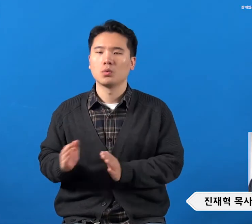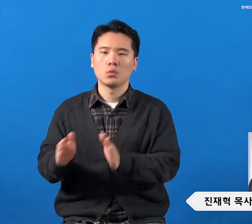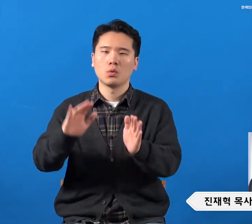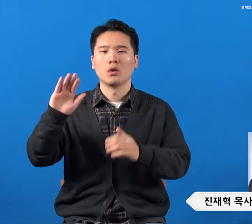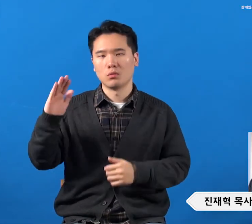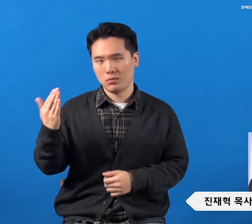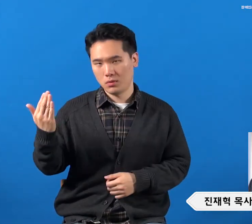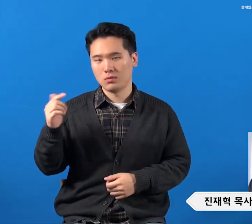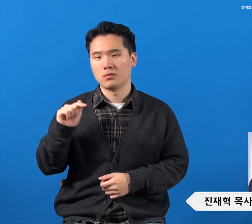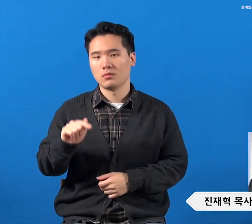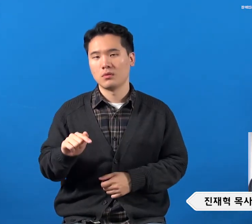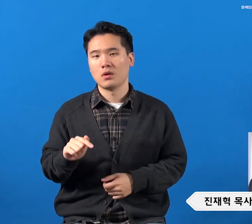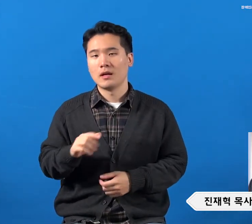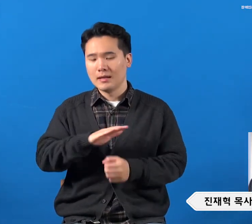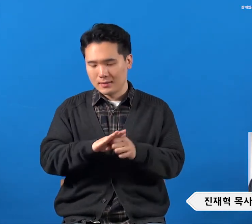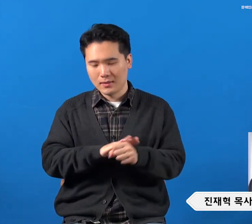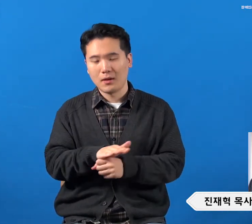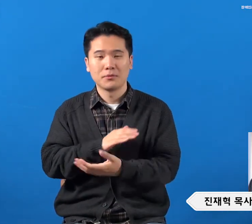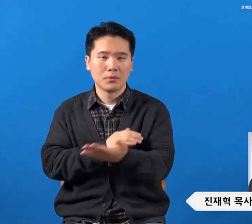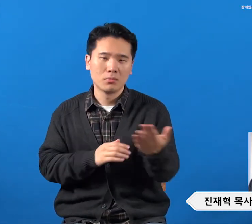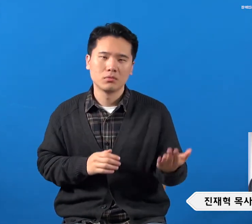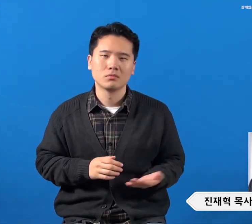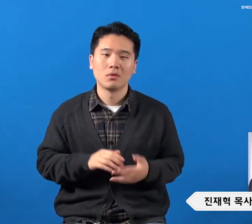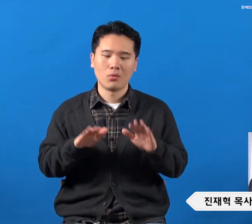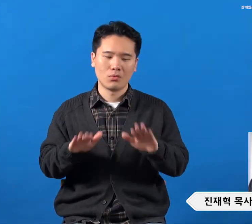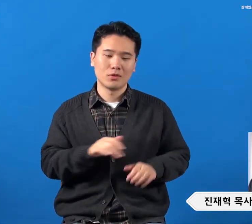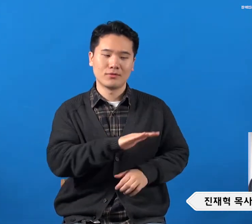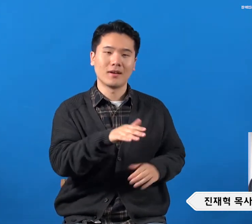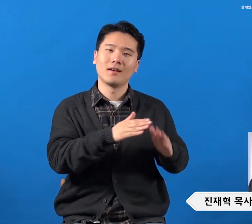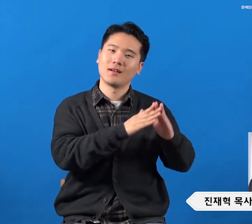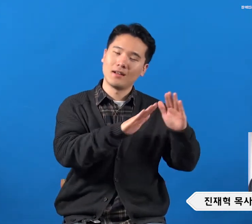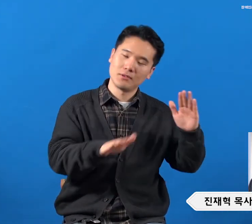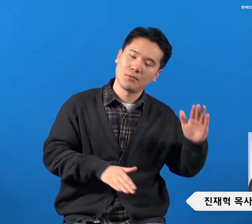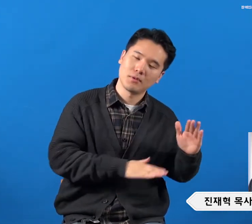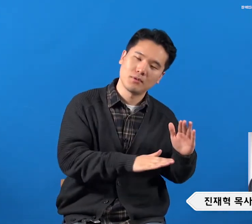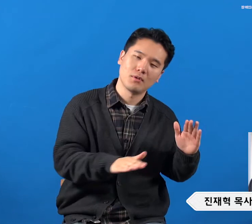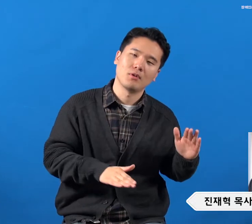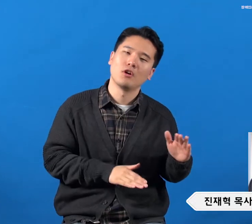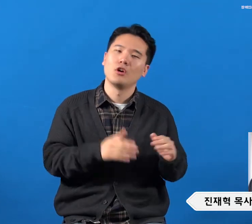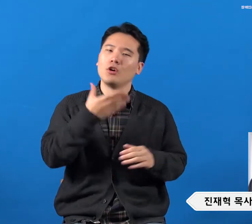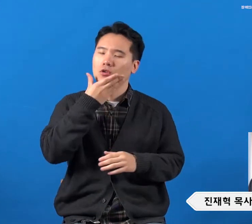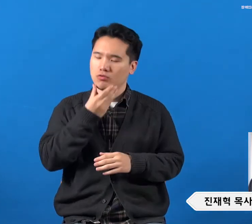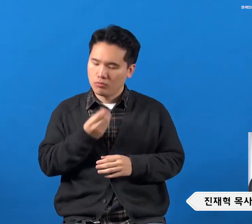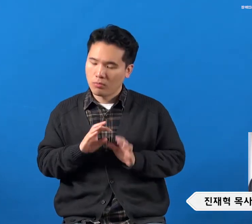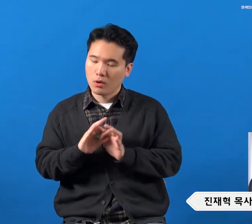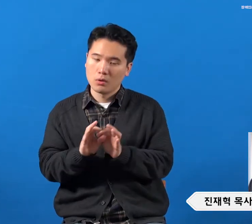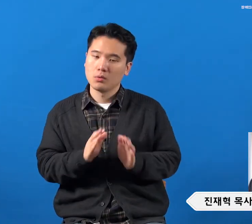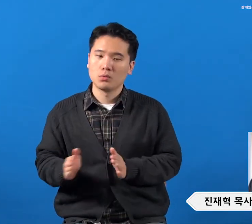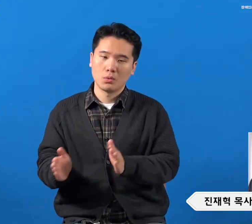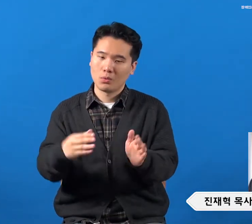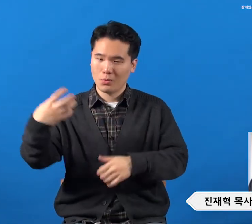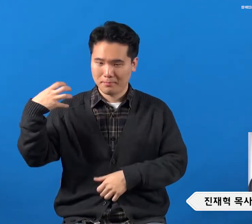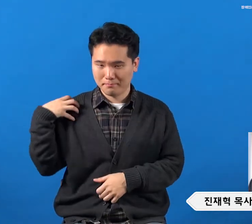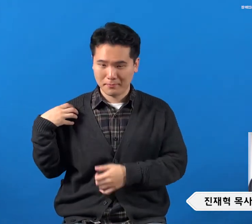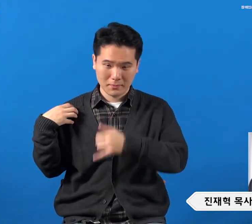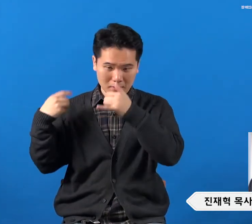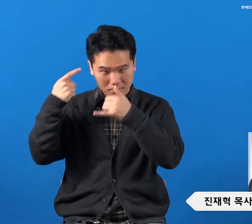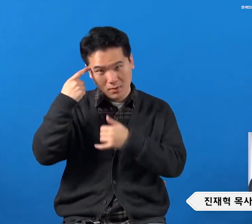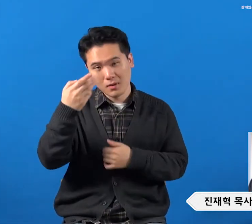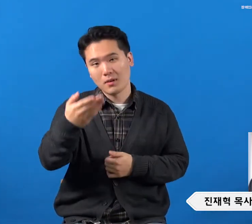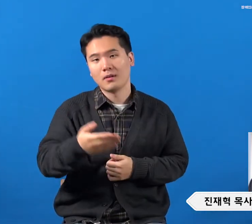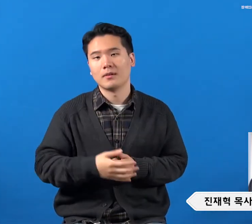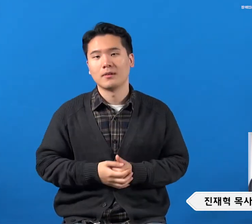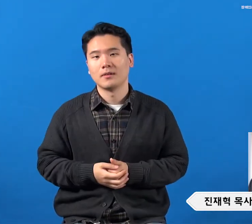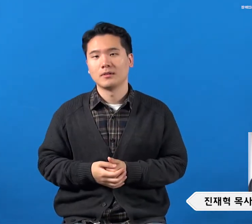것, 사랑하는 여러분, 오늘 그렇게 우리가 우리 가정에서 축복의 통로가 되고 있습니까?